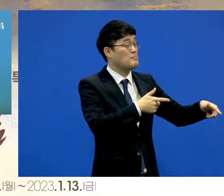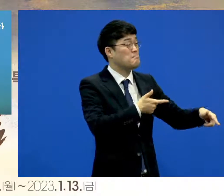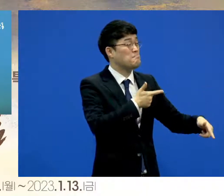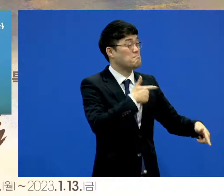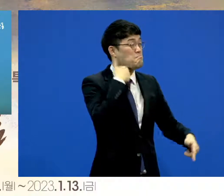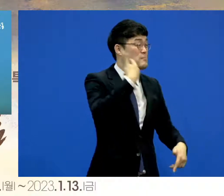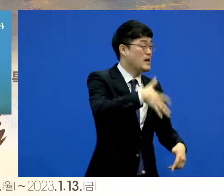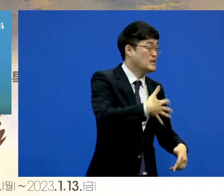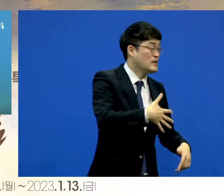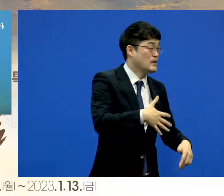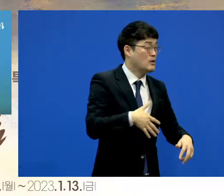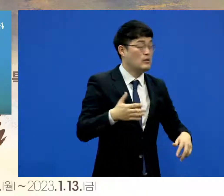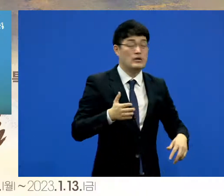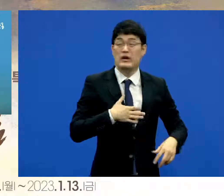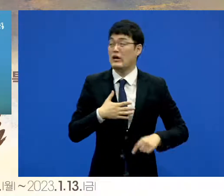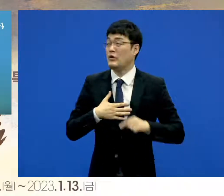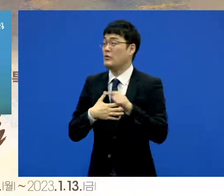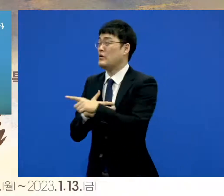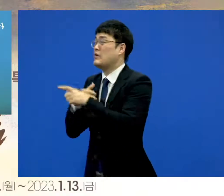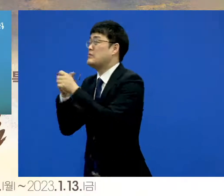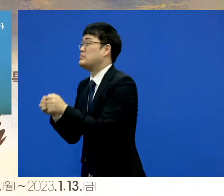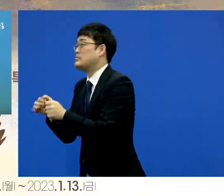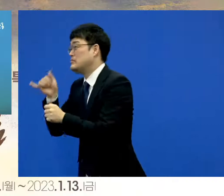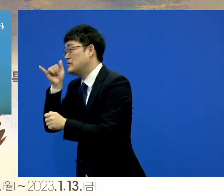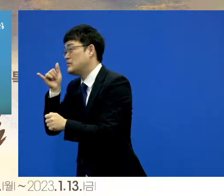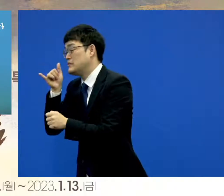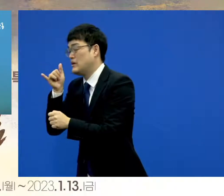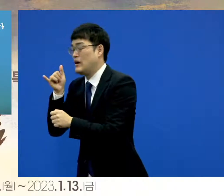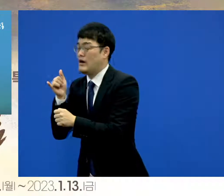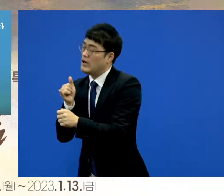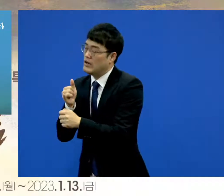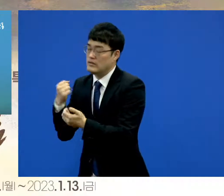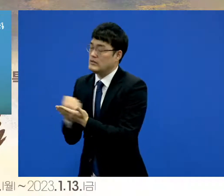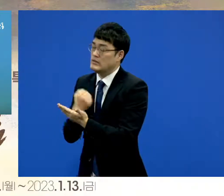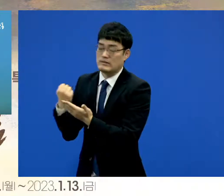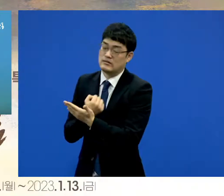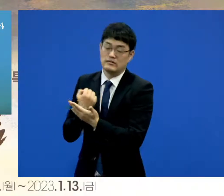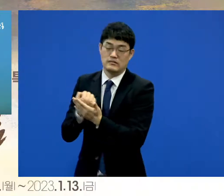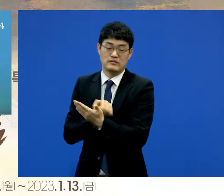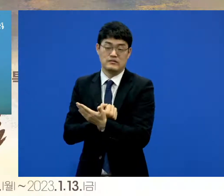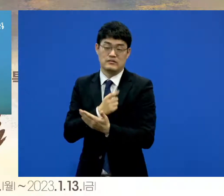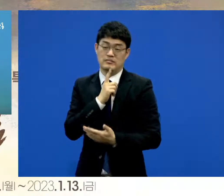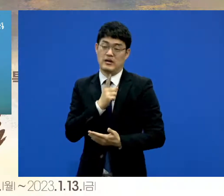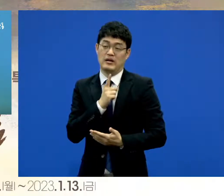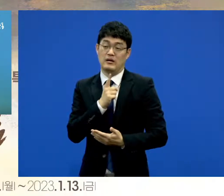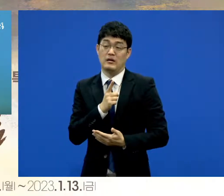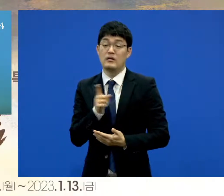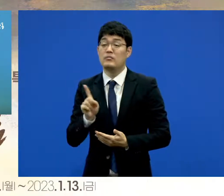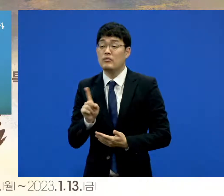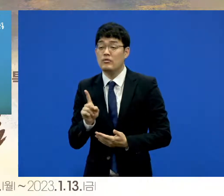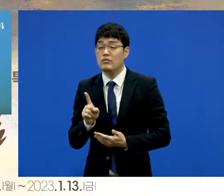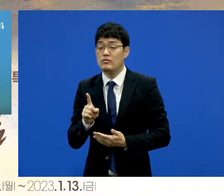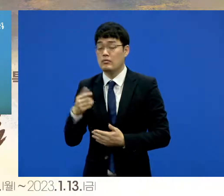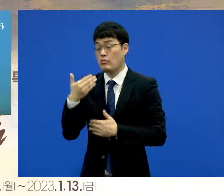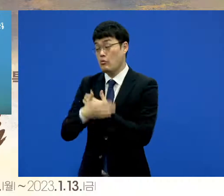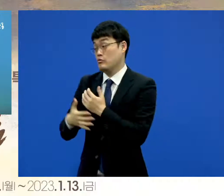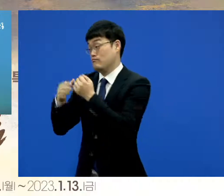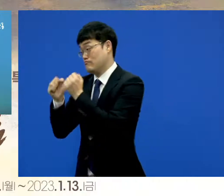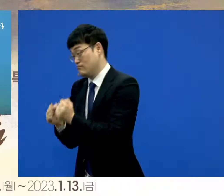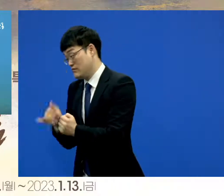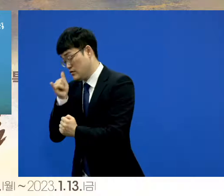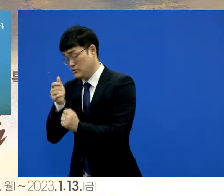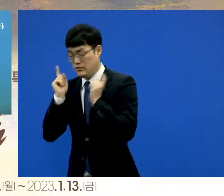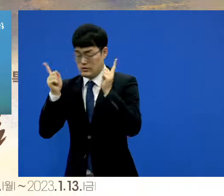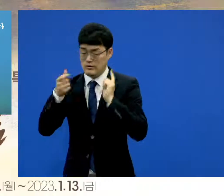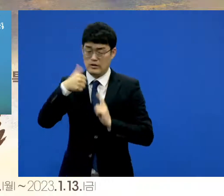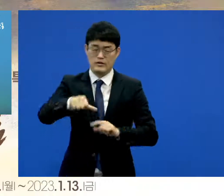안타까워 있는 그게 내 마음에 남아있는 이 탕자예요. 그리고 언제든지